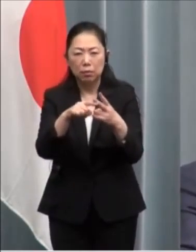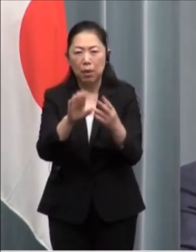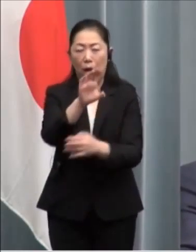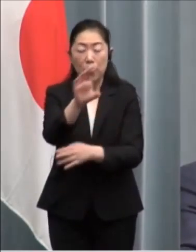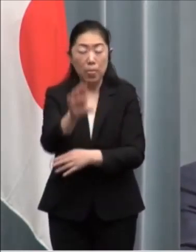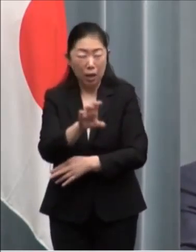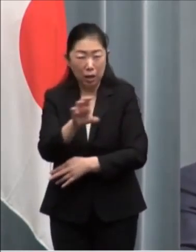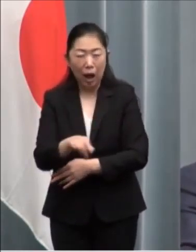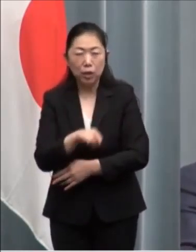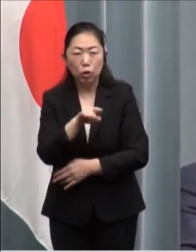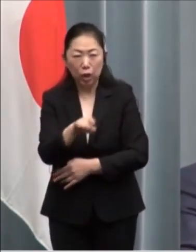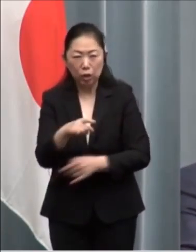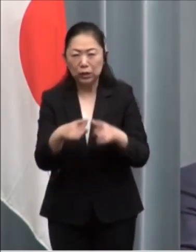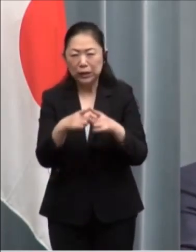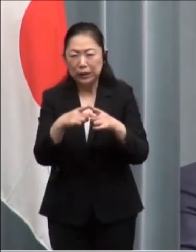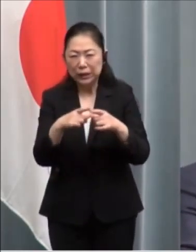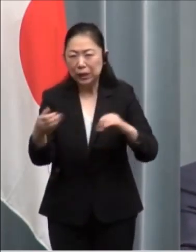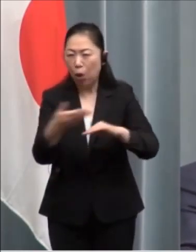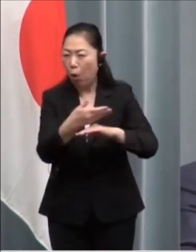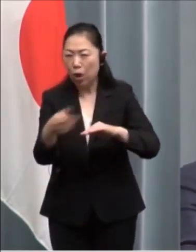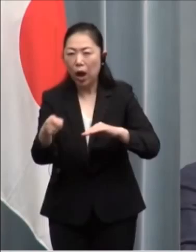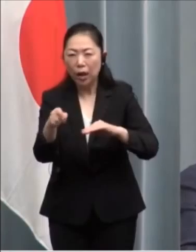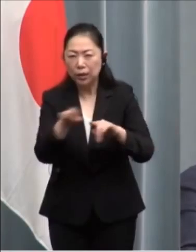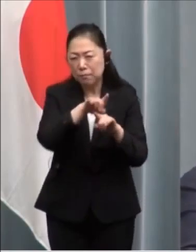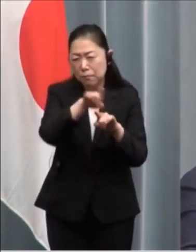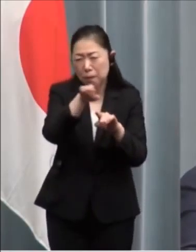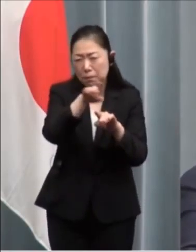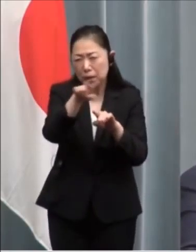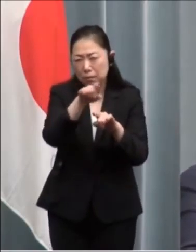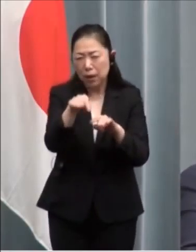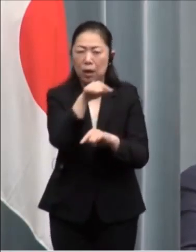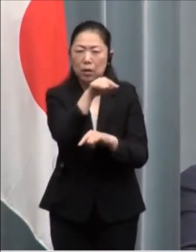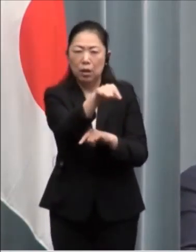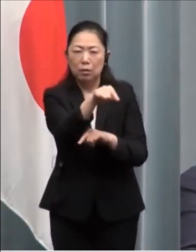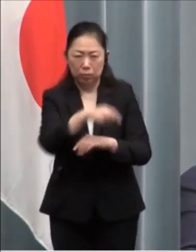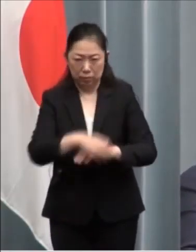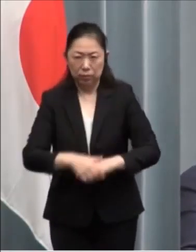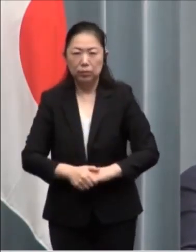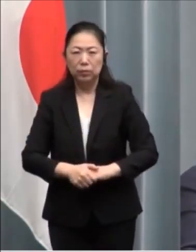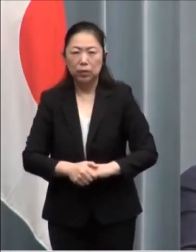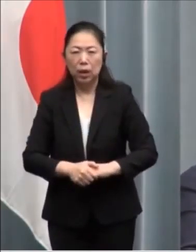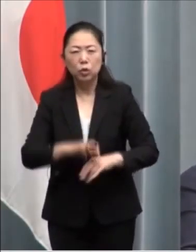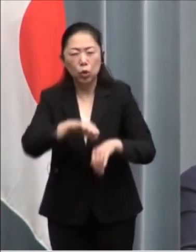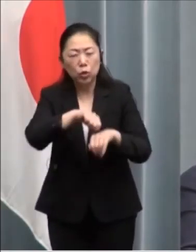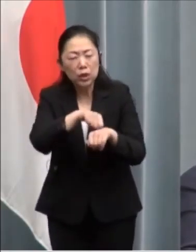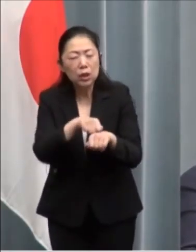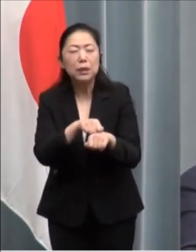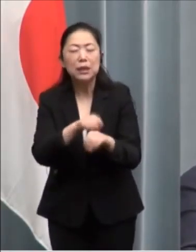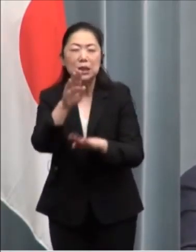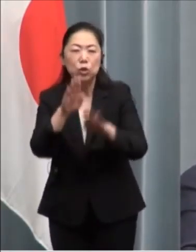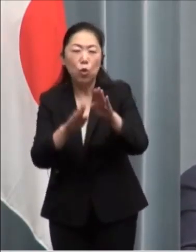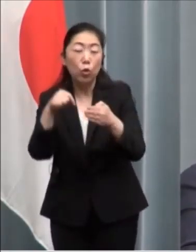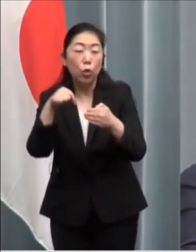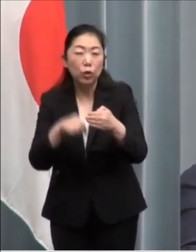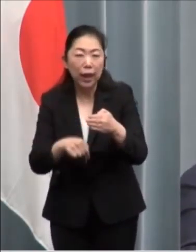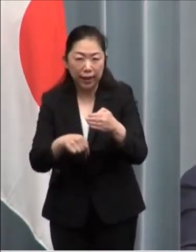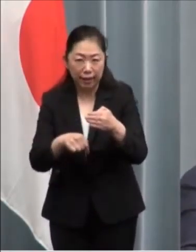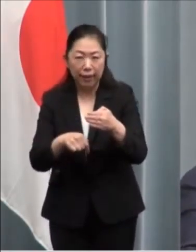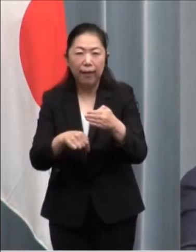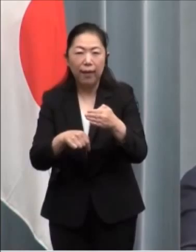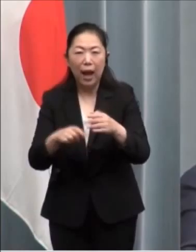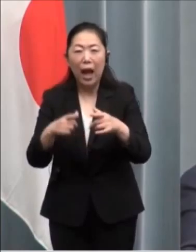く、日本海にですね、ミサイルも発射してるんじゃないでしょうか。そういう厳しい状況の中にあって、やは